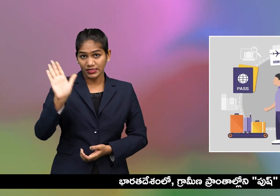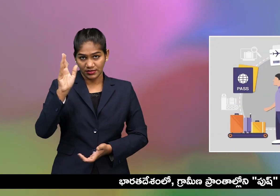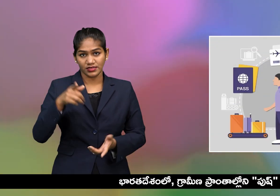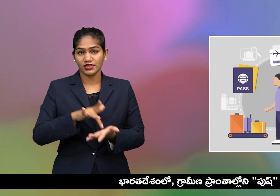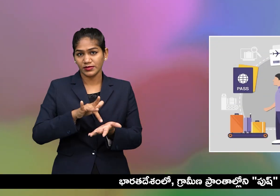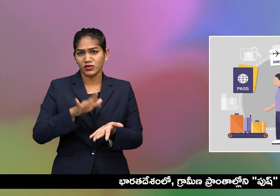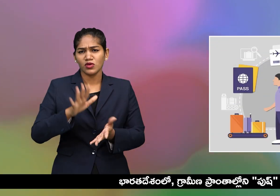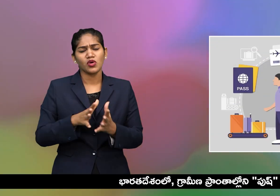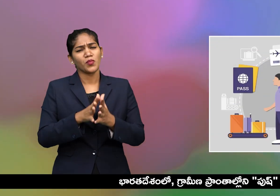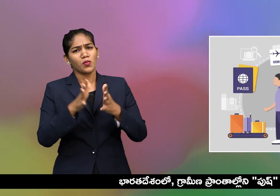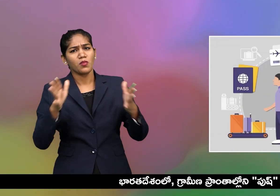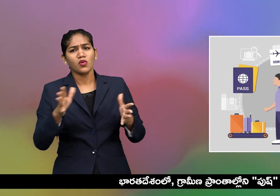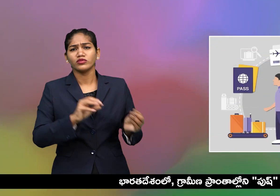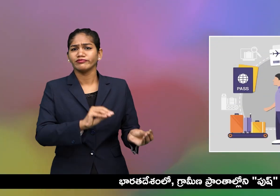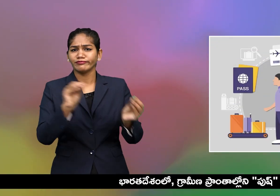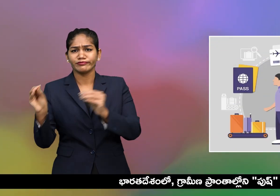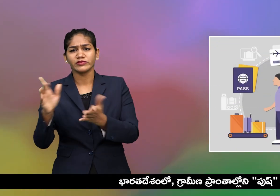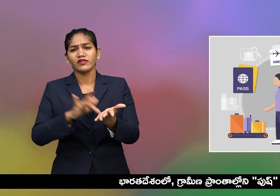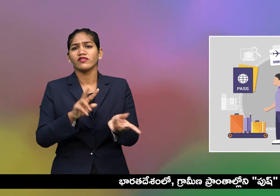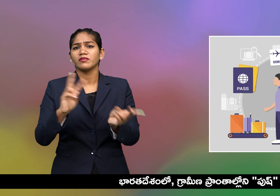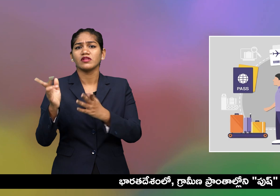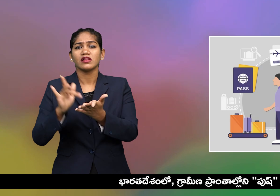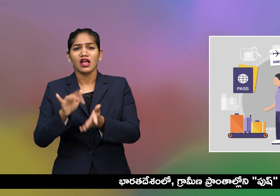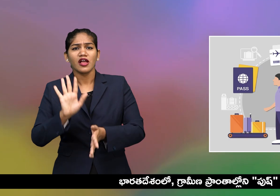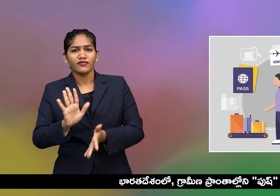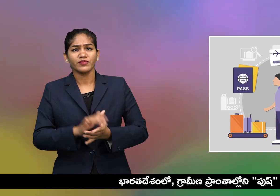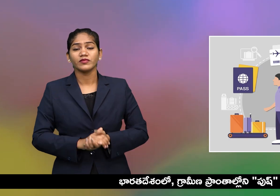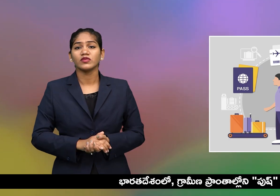భారతదేశంలో గ్రామీణ ప్రాంతాల్లోని పుష్ కారకంగా